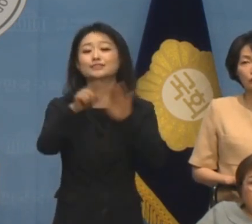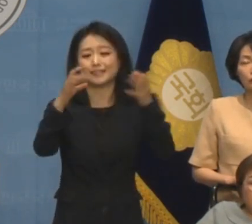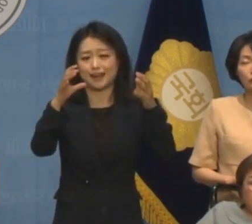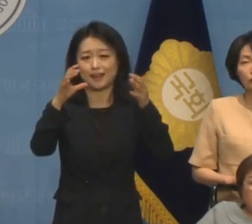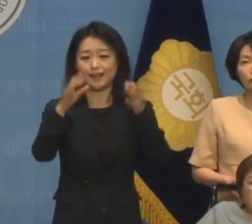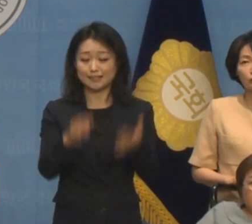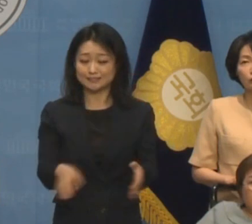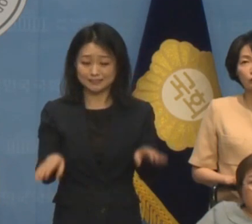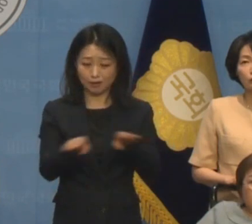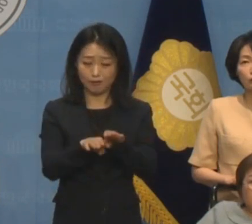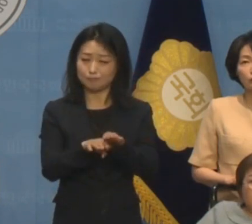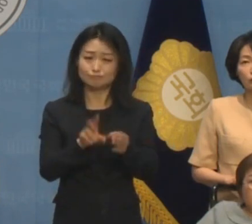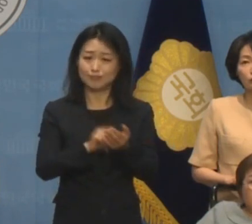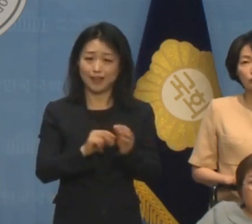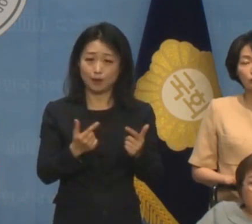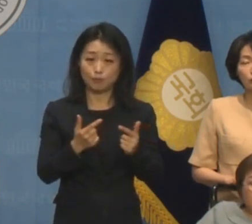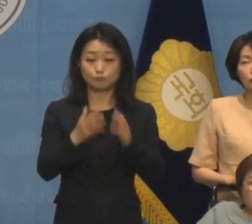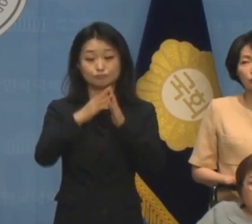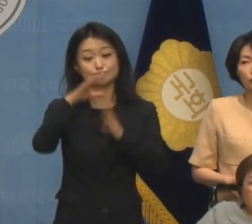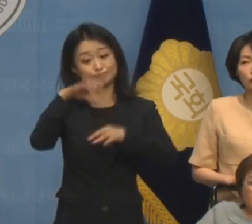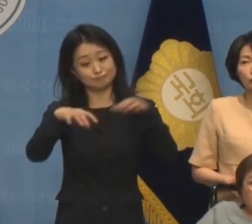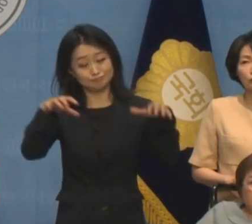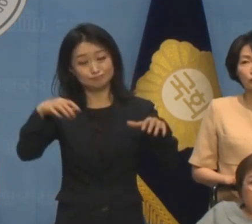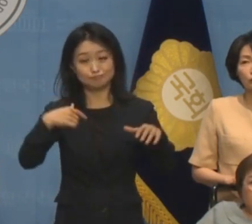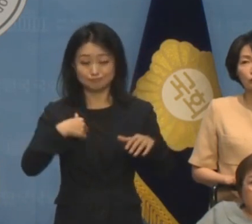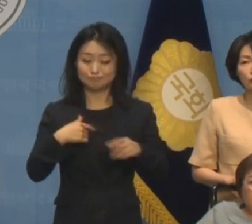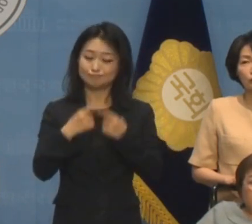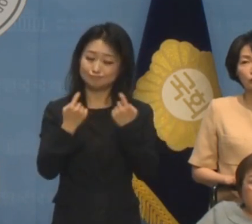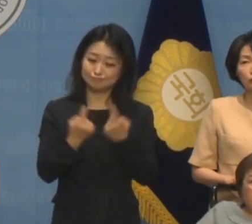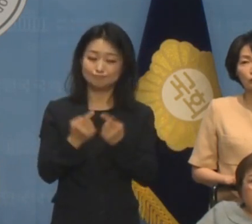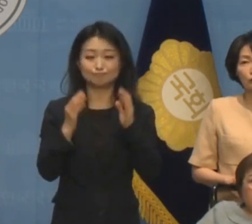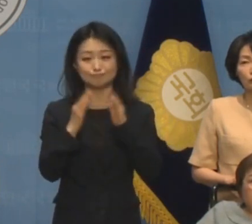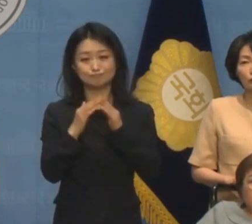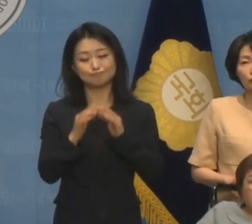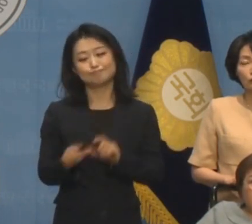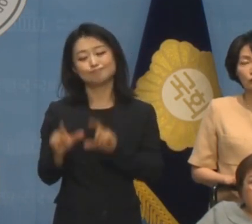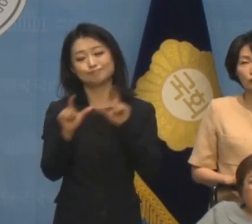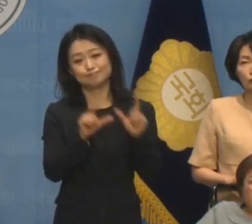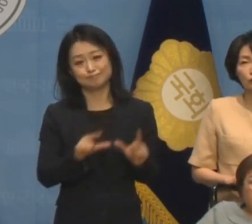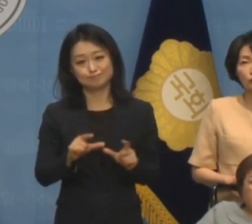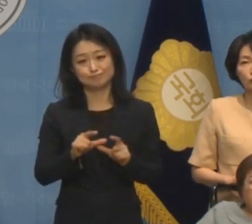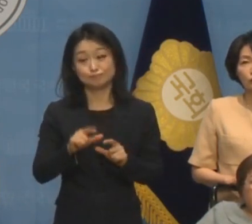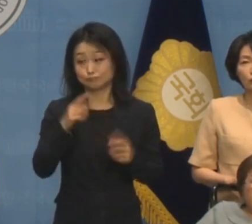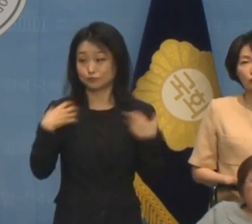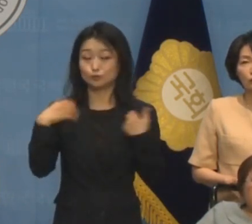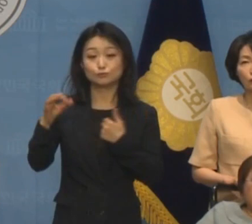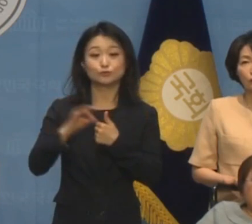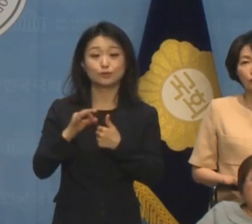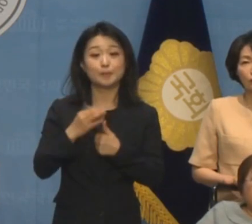시설이 아닌 지역사회에서 지원을 해줄 수 있는 여건이 된다고 생각합니다.